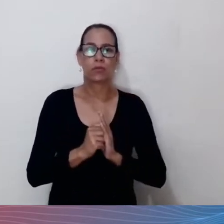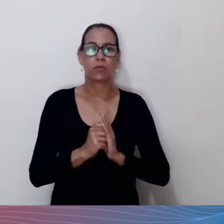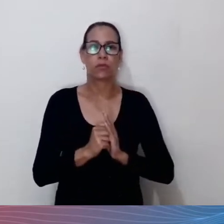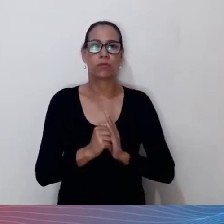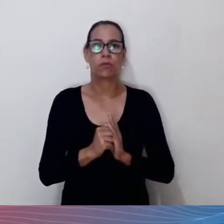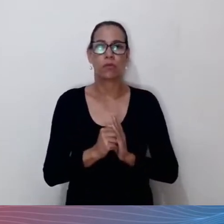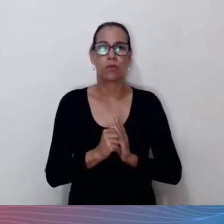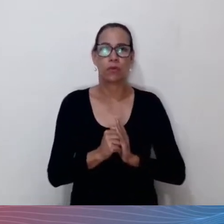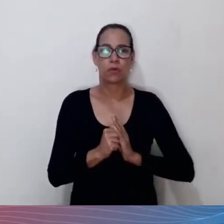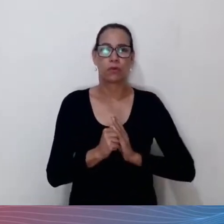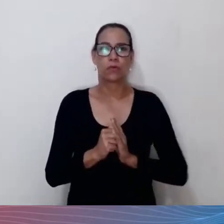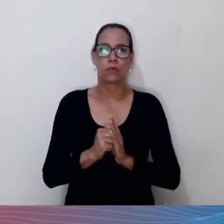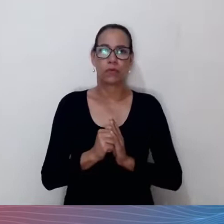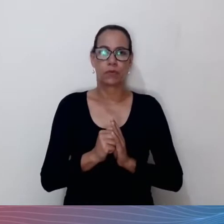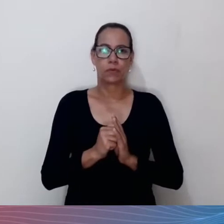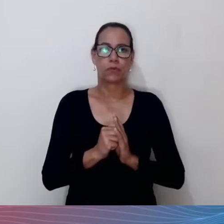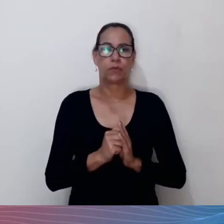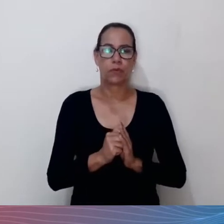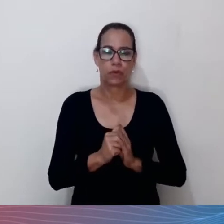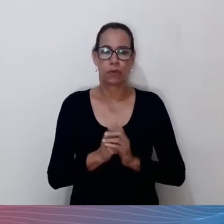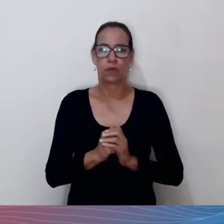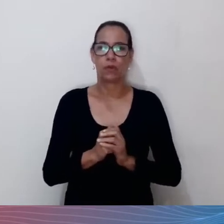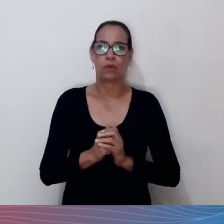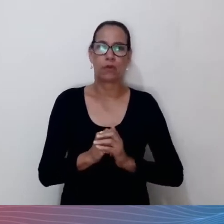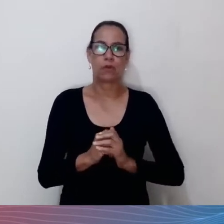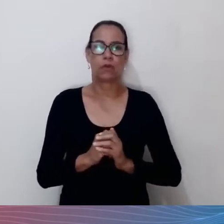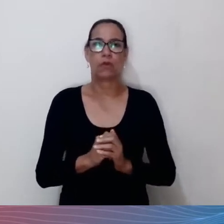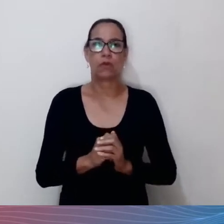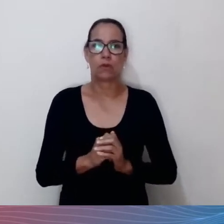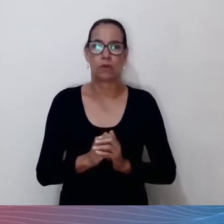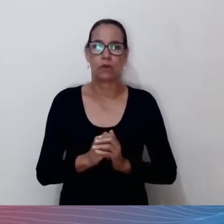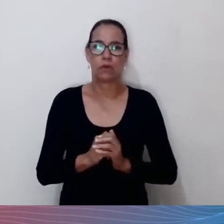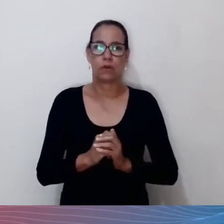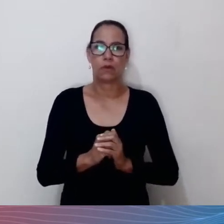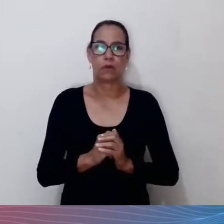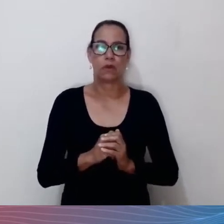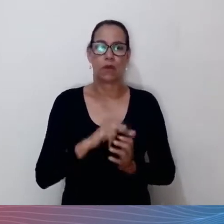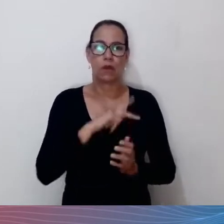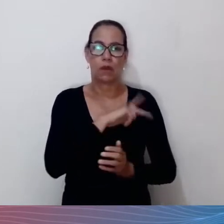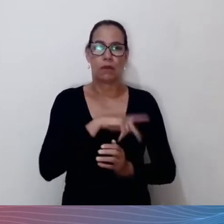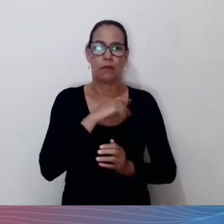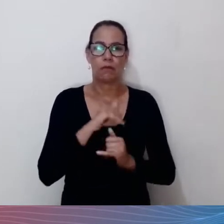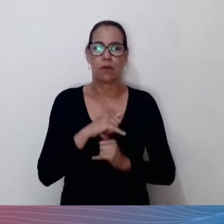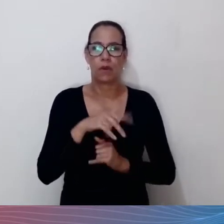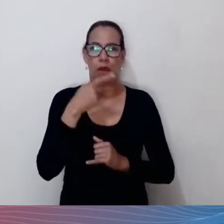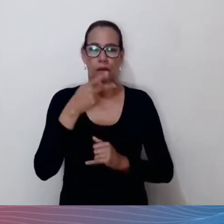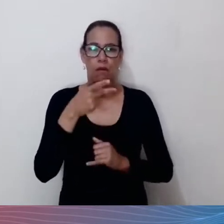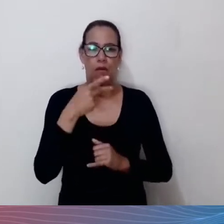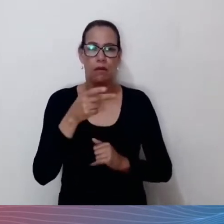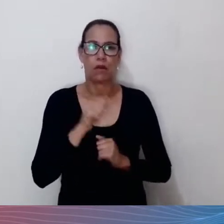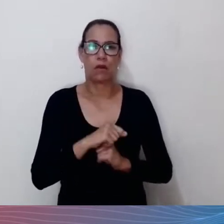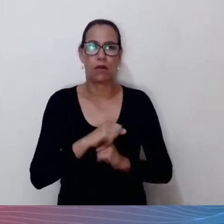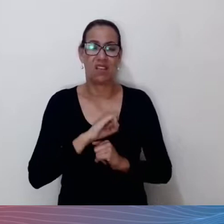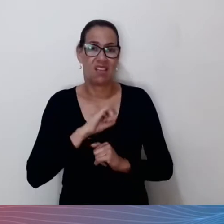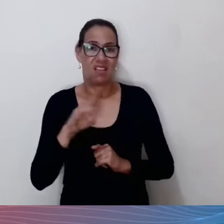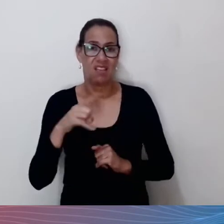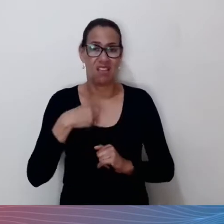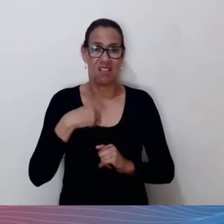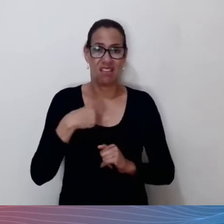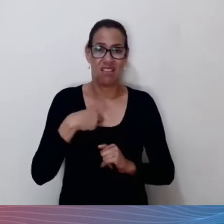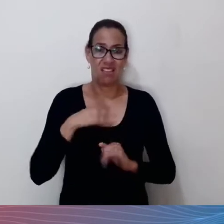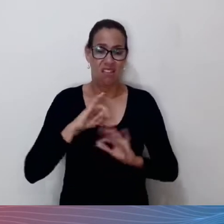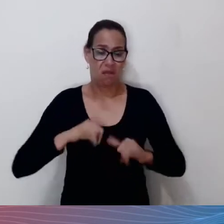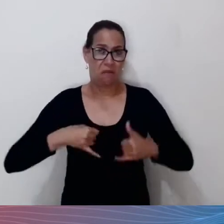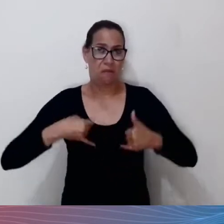2 Coríntios 10, 8. Paulo fala assim: porque se eu me gloriar um pouco mais a respeito da